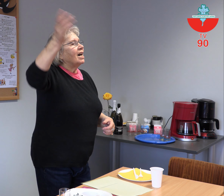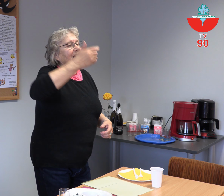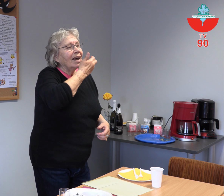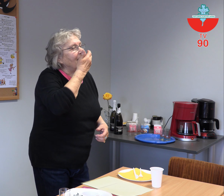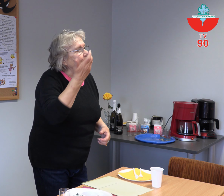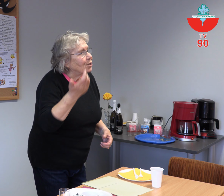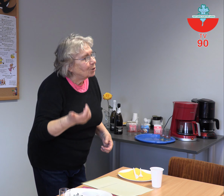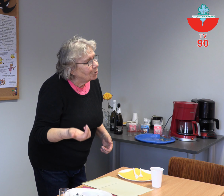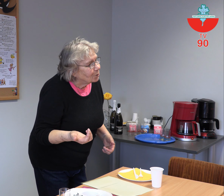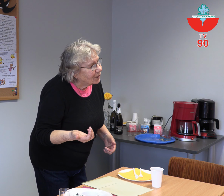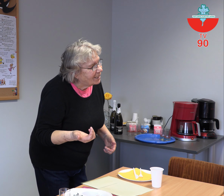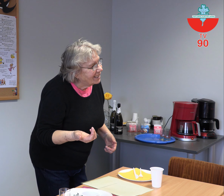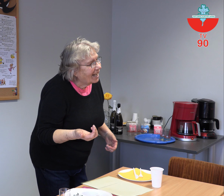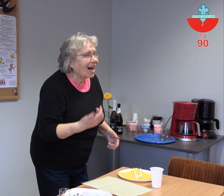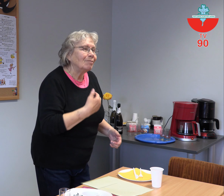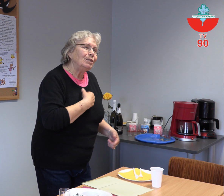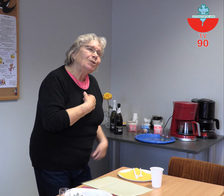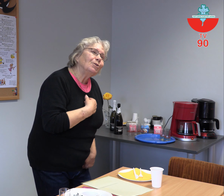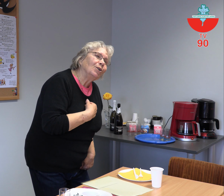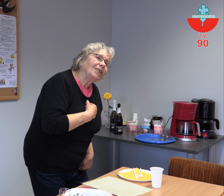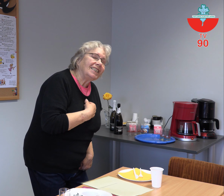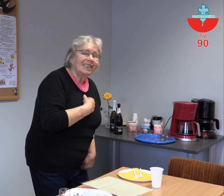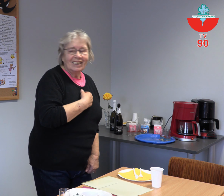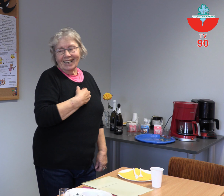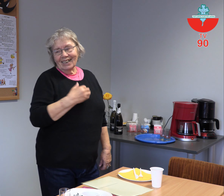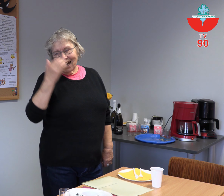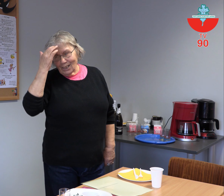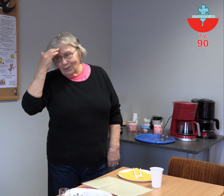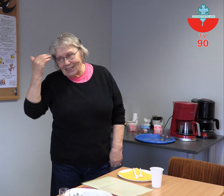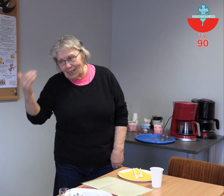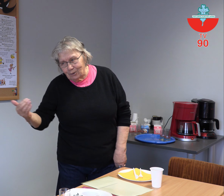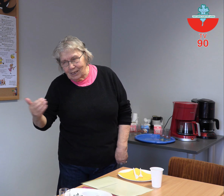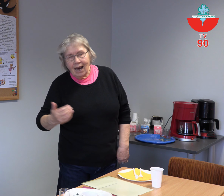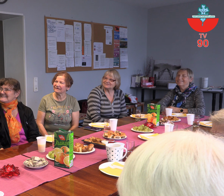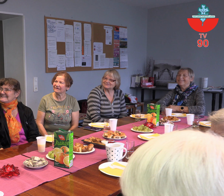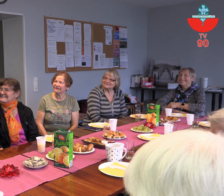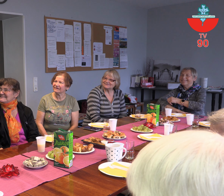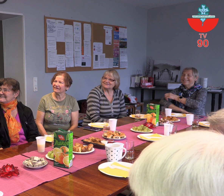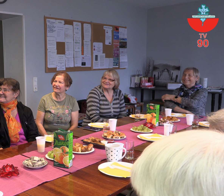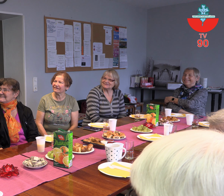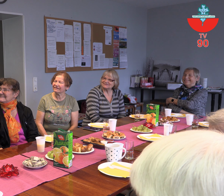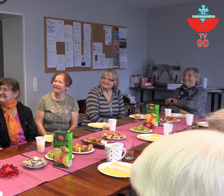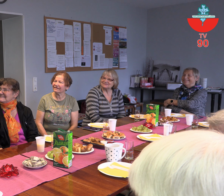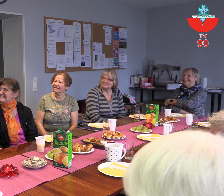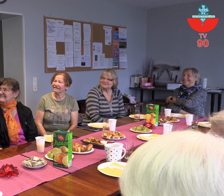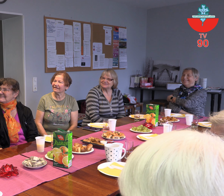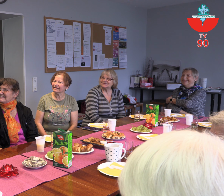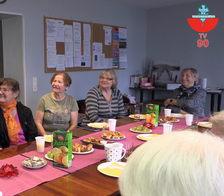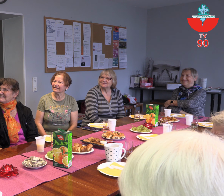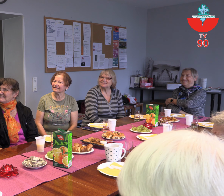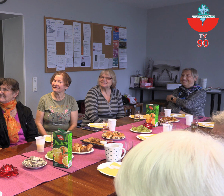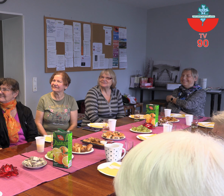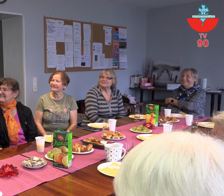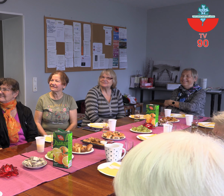Venemaale ei olnud. Aga minul oli tänu sinule teatud johdada hausena. Ma ei